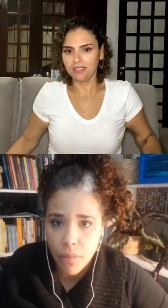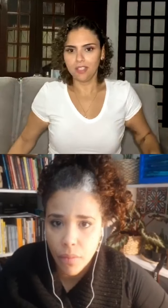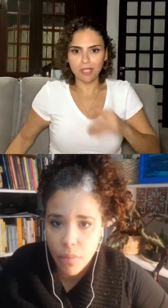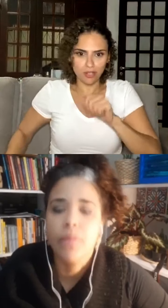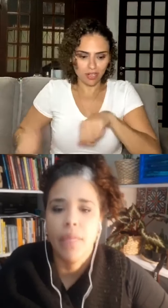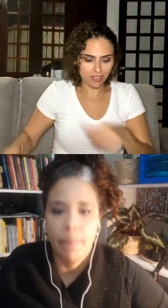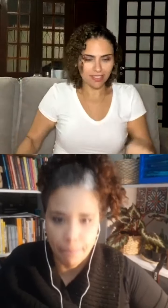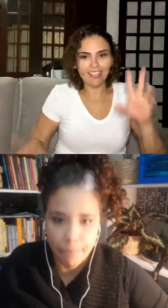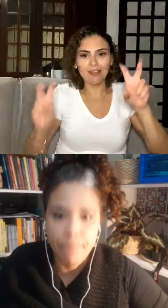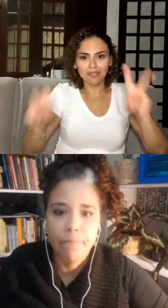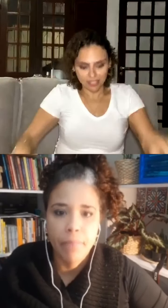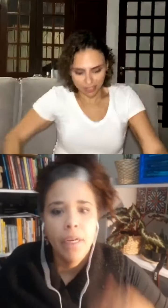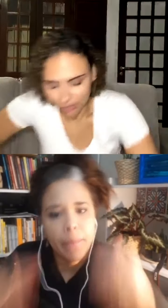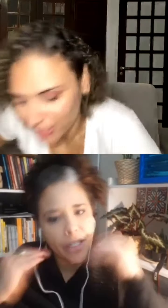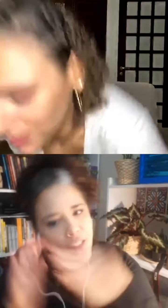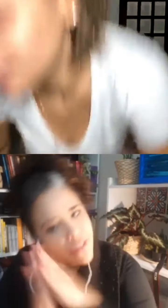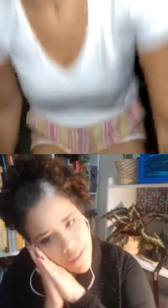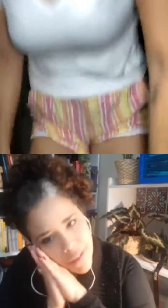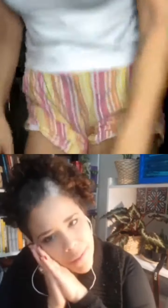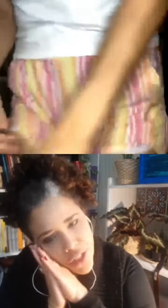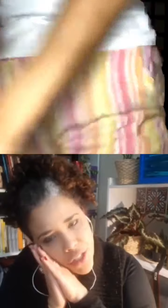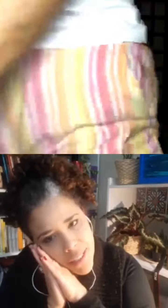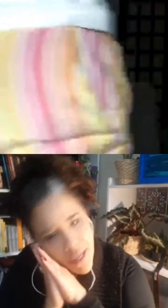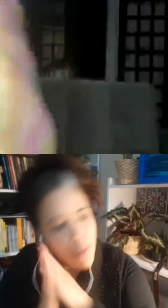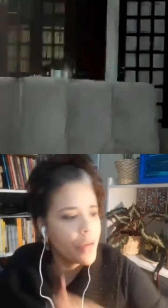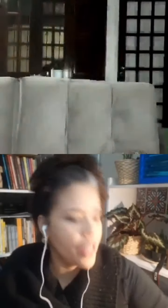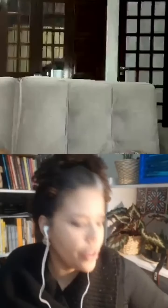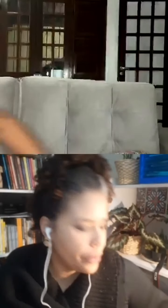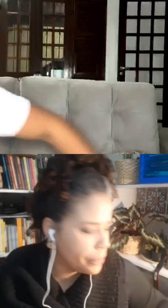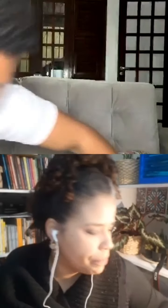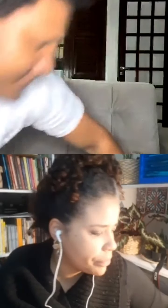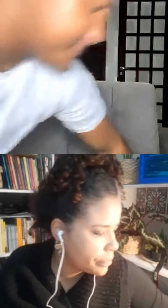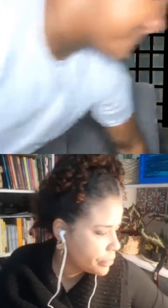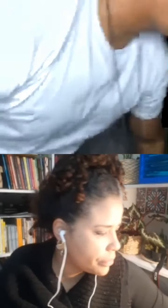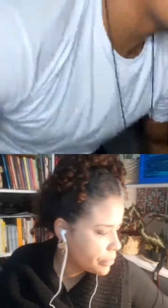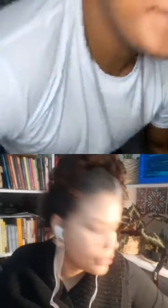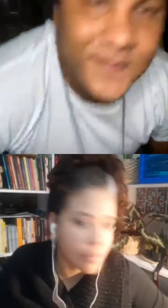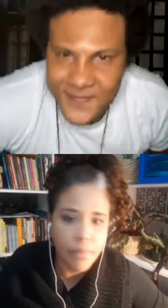Só pra gente trocar, que aí vai mudar de assunto mais fácil. Descansar um pouquinho.